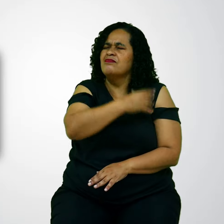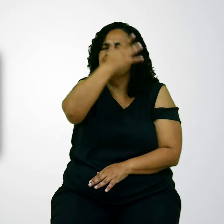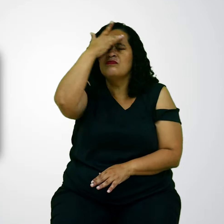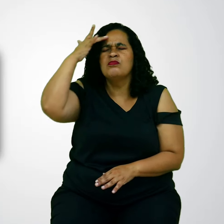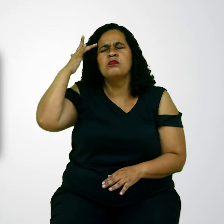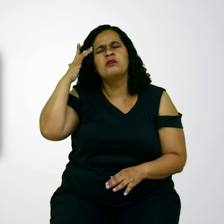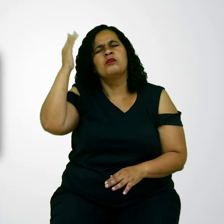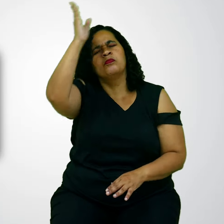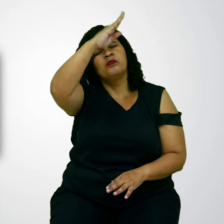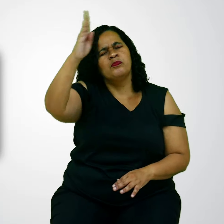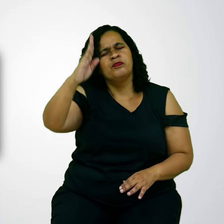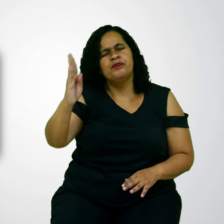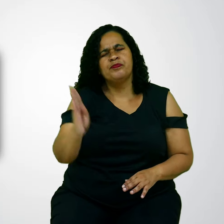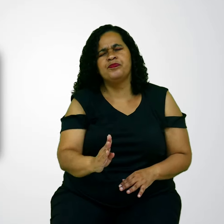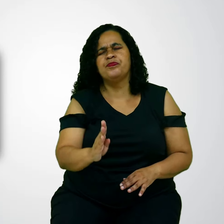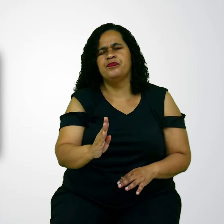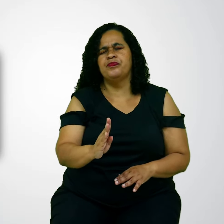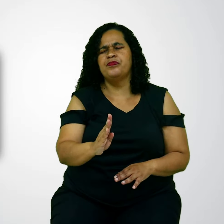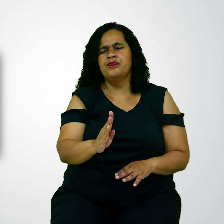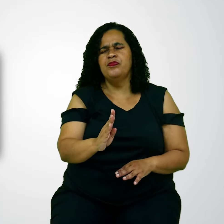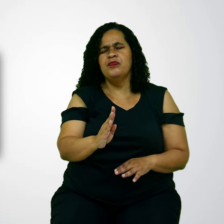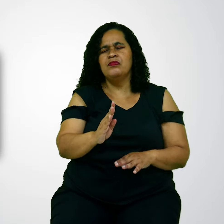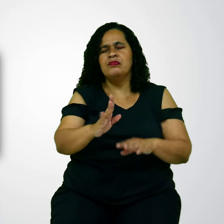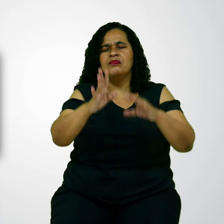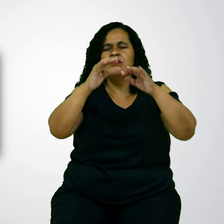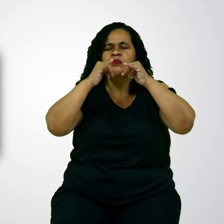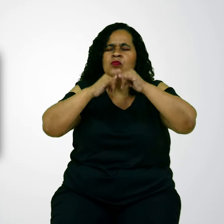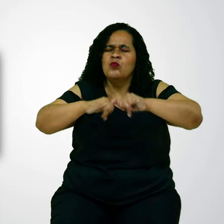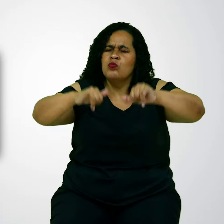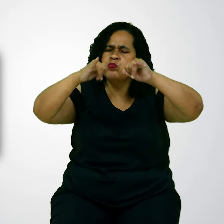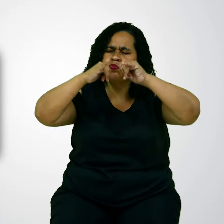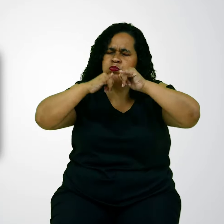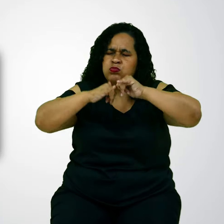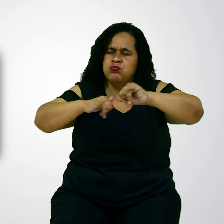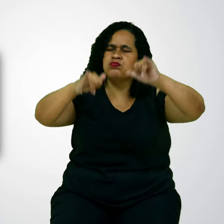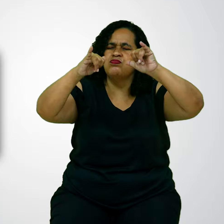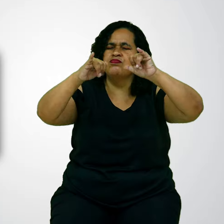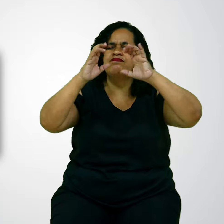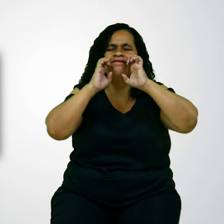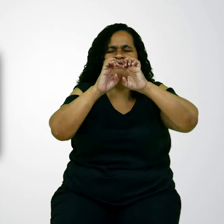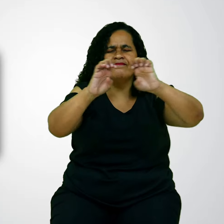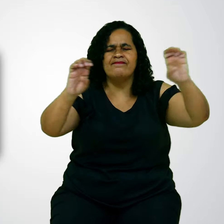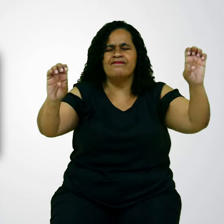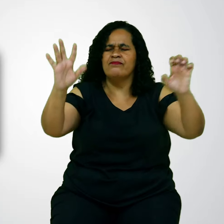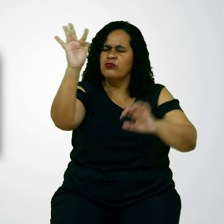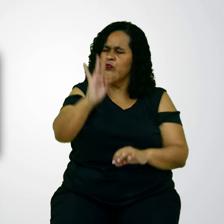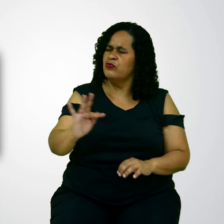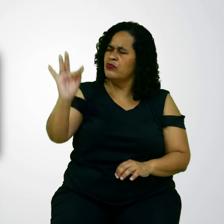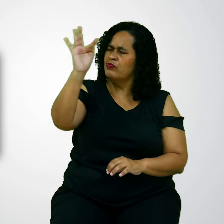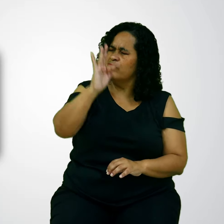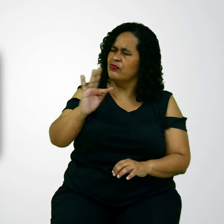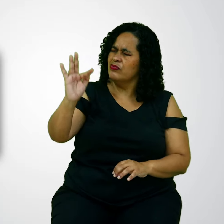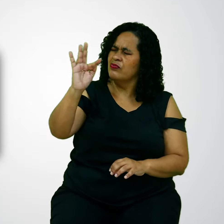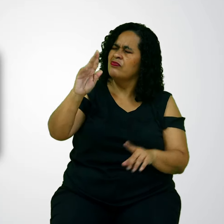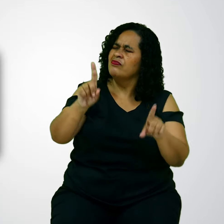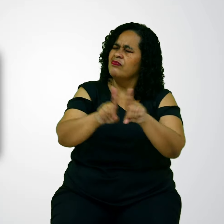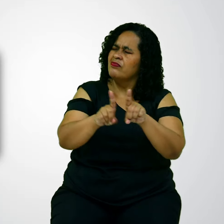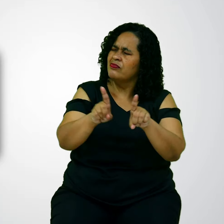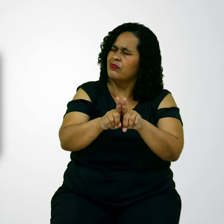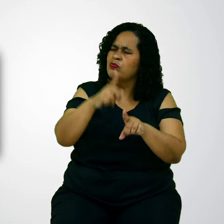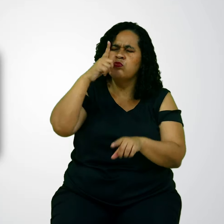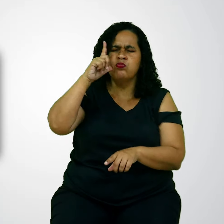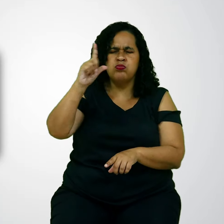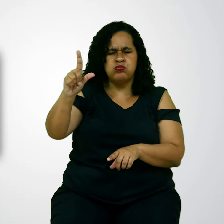cantada alcance o coração dos vizinhos, dos parentes, dos amigos de universidade, de escola, que os amigos sejam